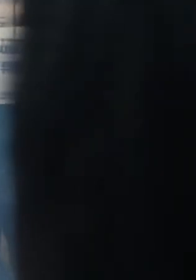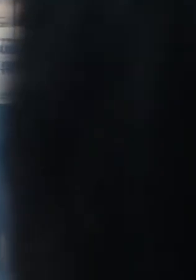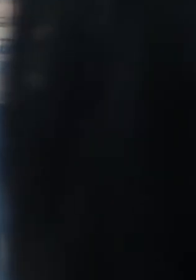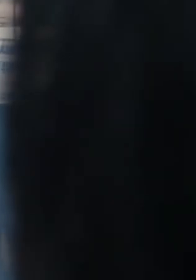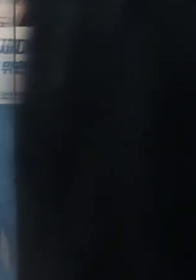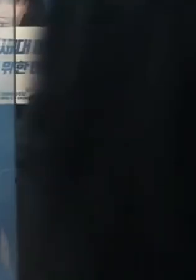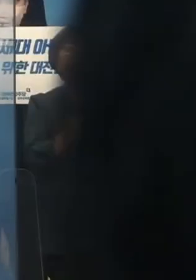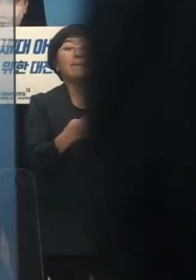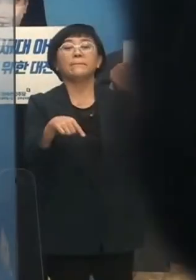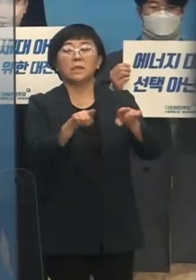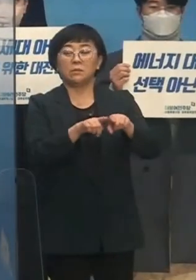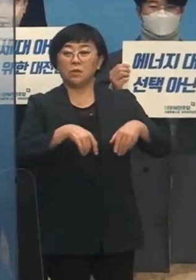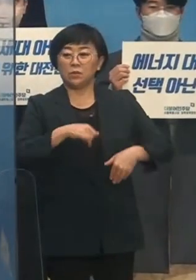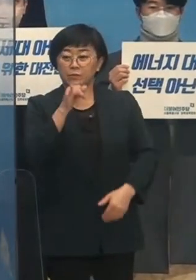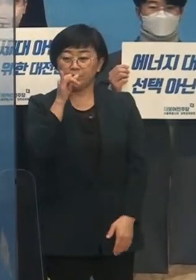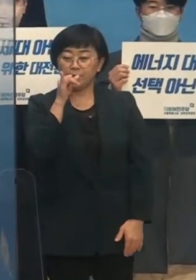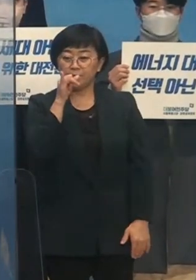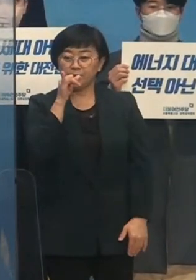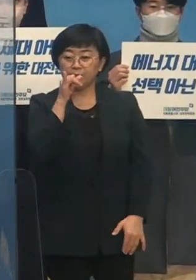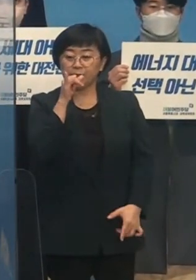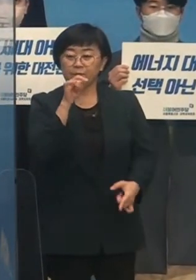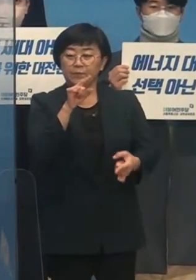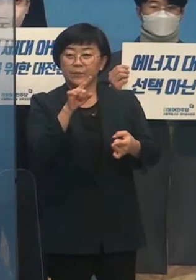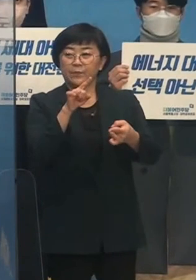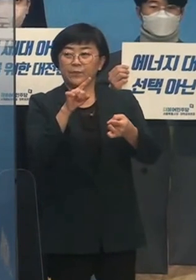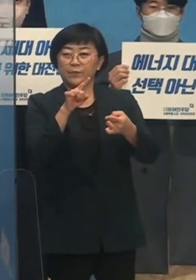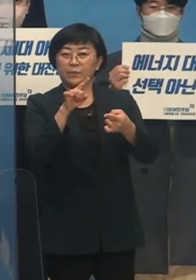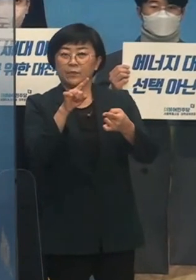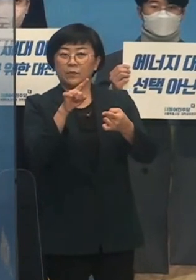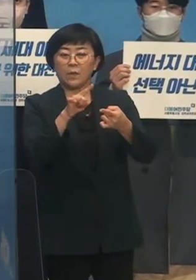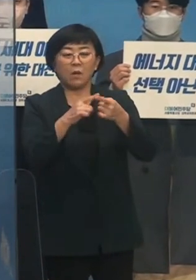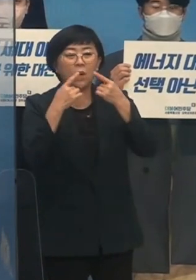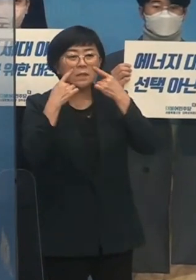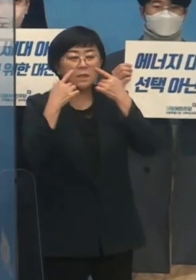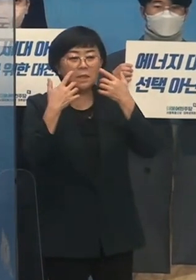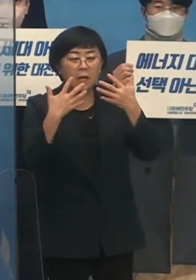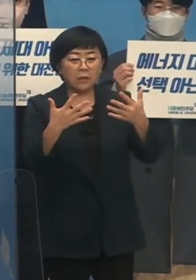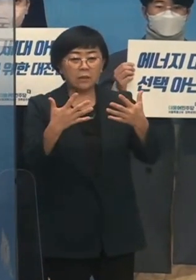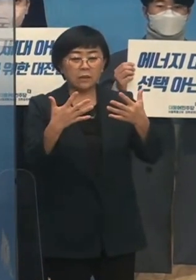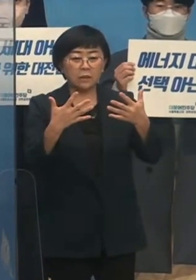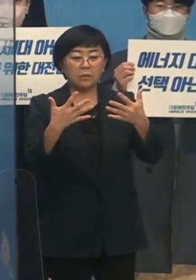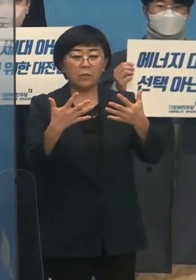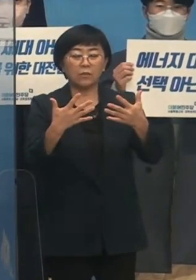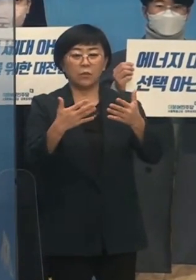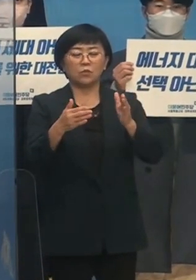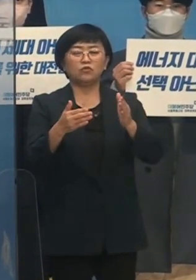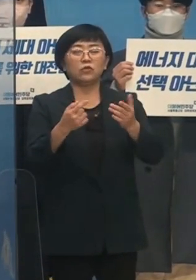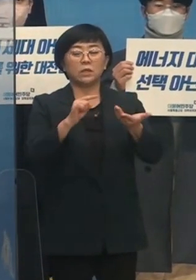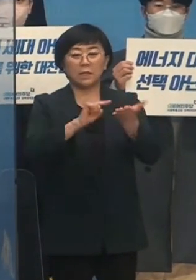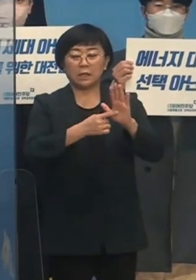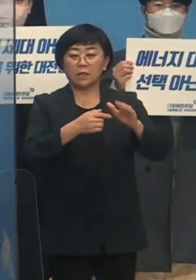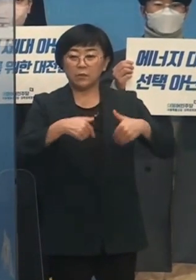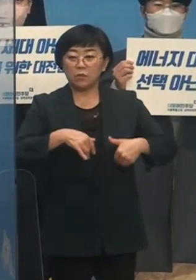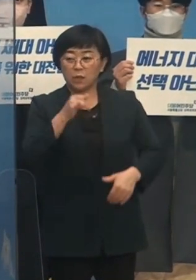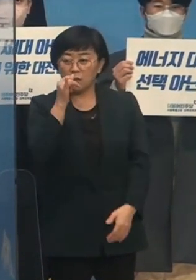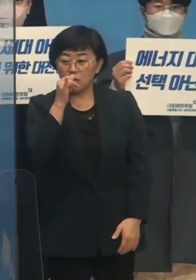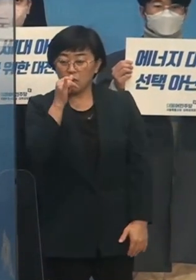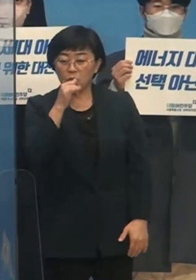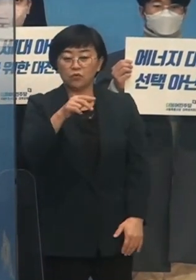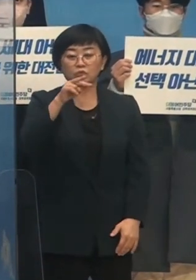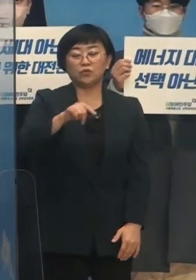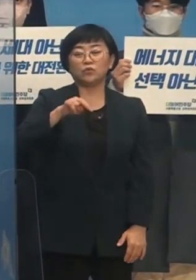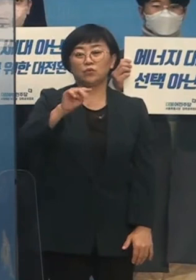육성해야 합니다. 그레이 수소에 대해서는 명확한 선을 그을 필요가 있습니다.